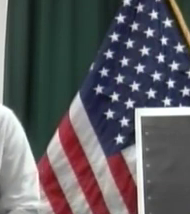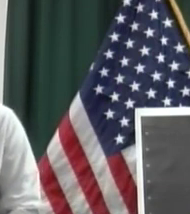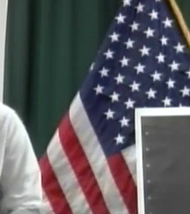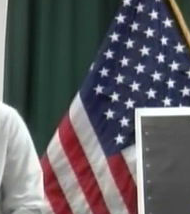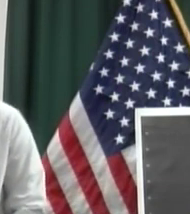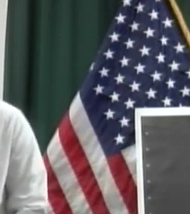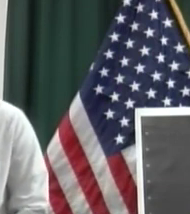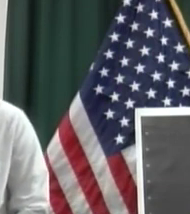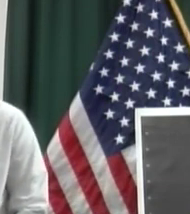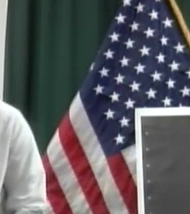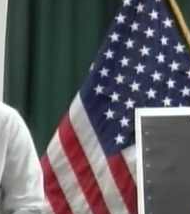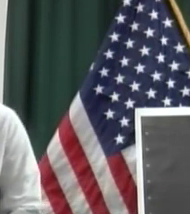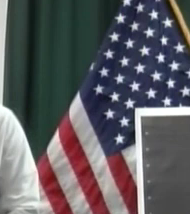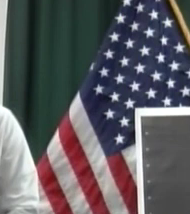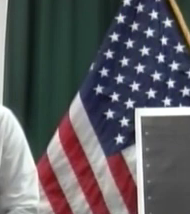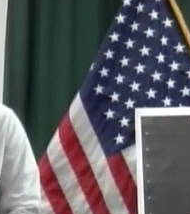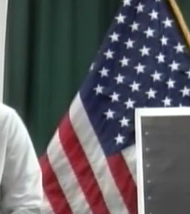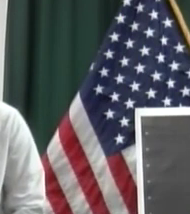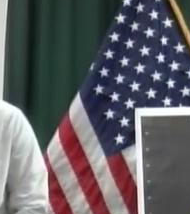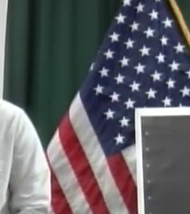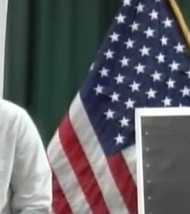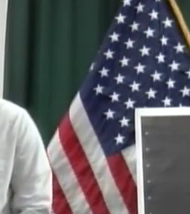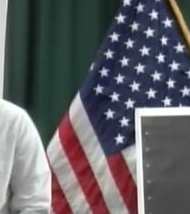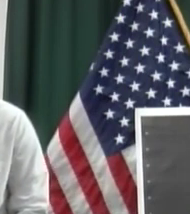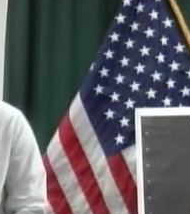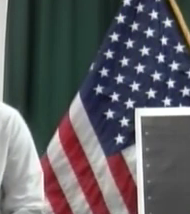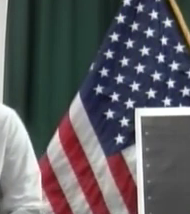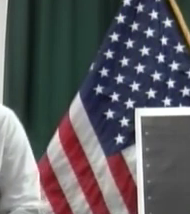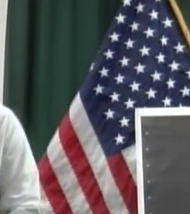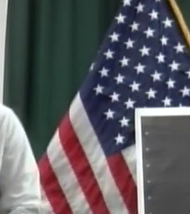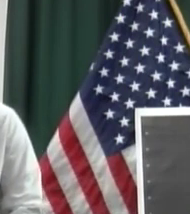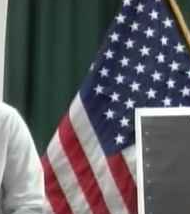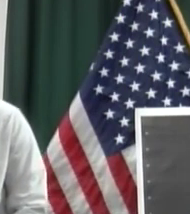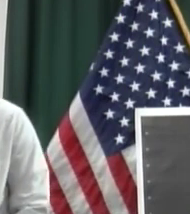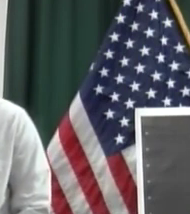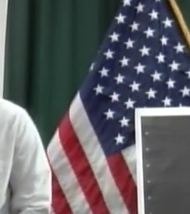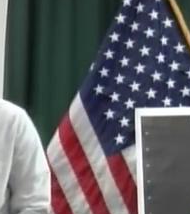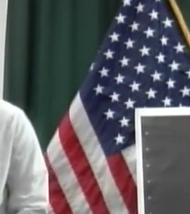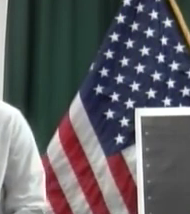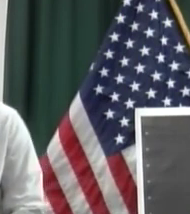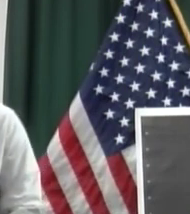el evento en vivo. La página se escribe